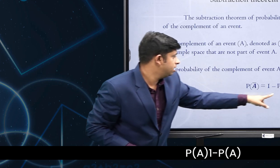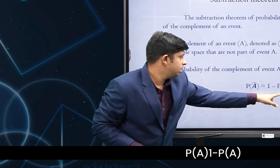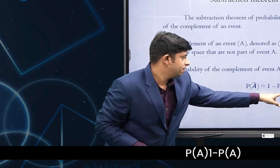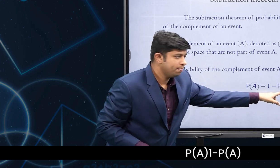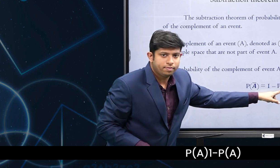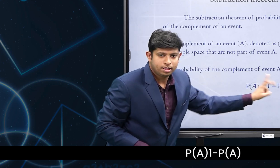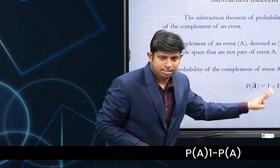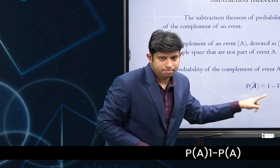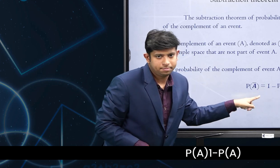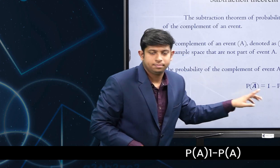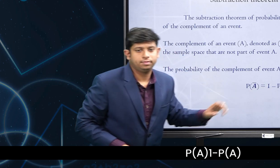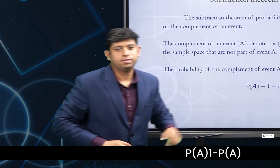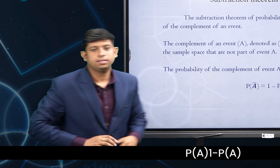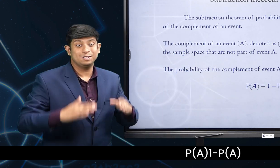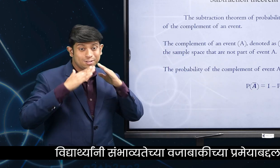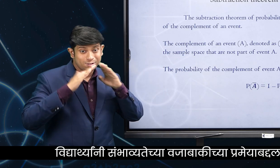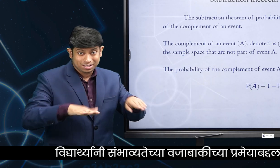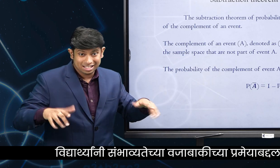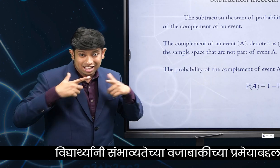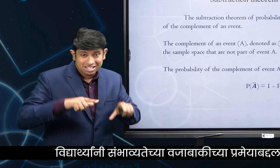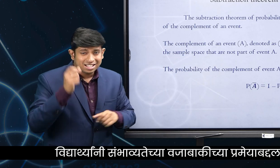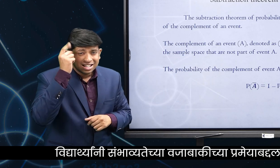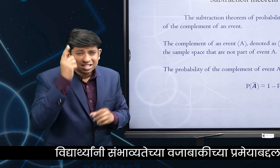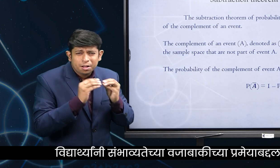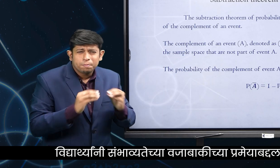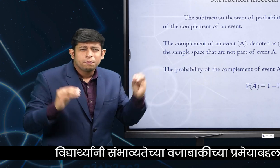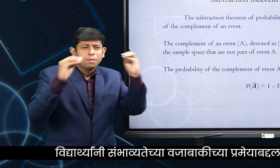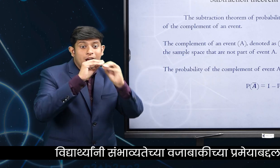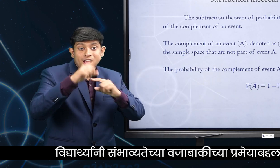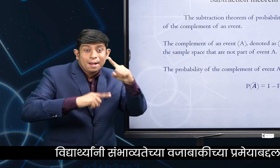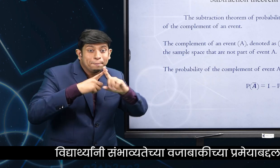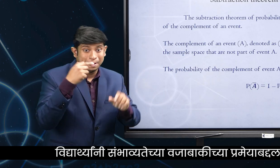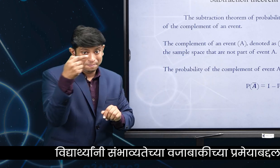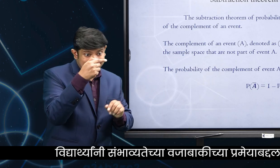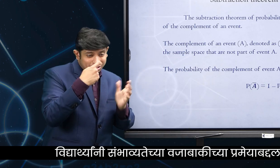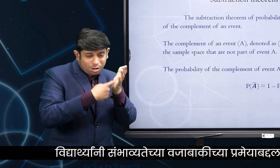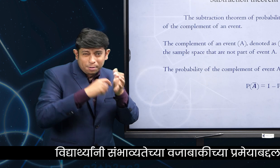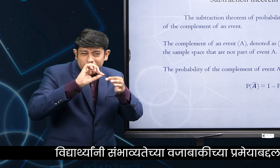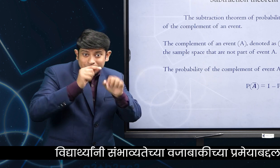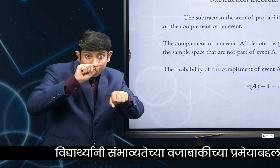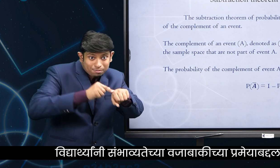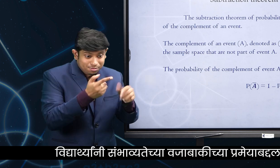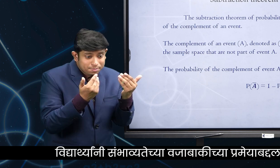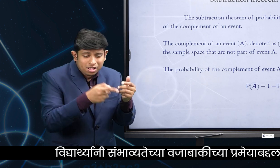1 वजा पी कंसामध्ये ए. विद्यार्थ्यांनी संभाव्यतेच्या वजाबाकीच्या प्रमेयाबद्दल अधिक समजून